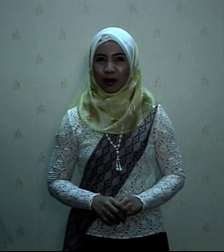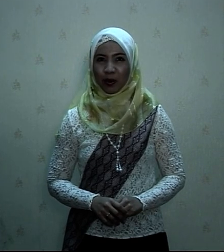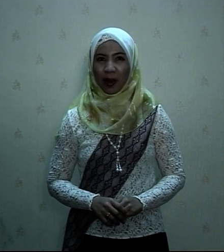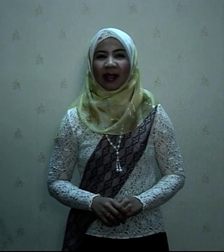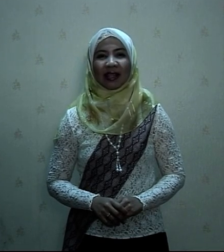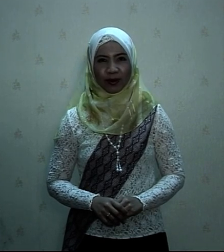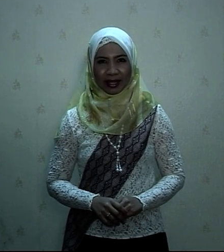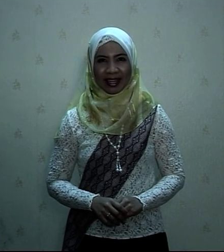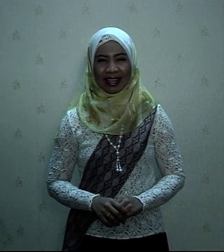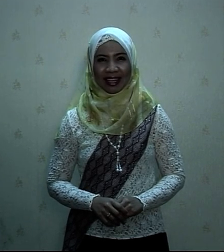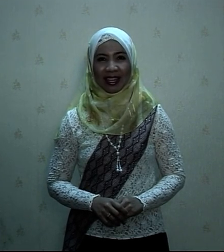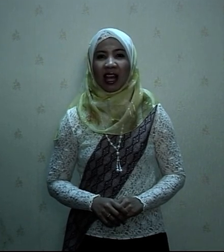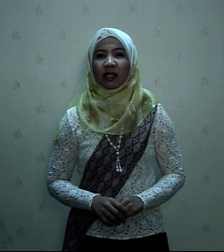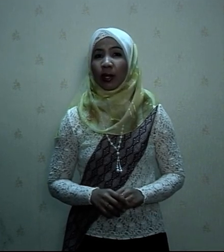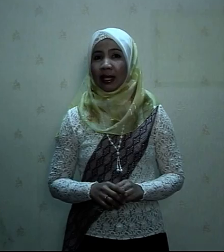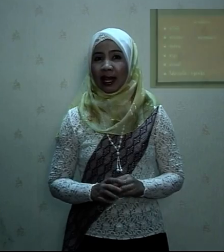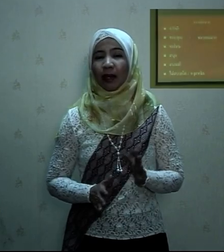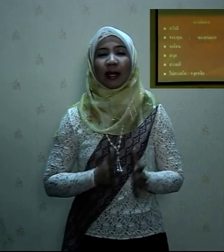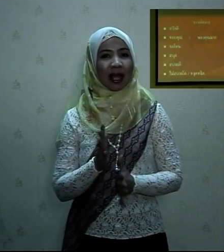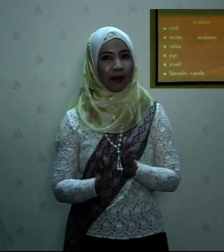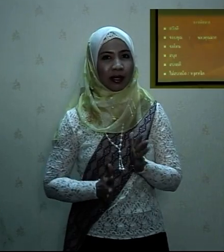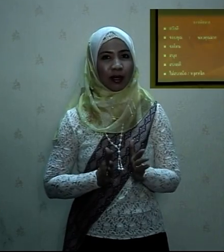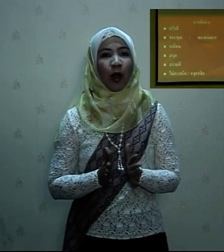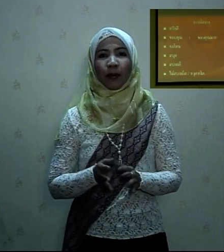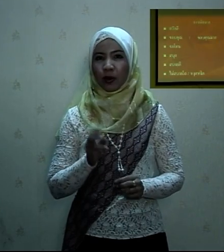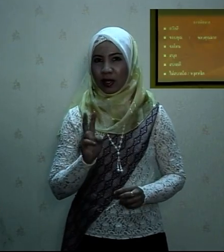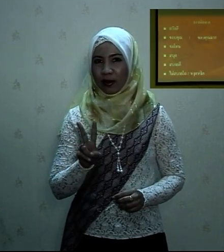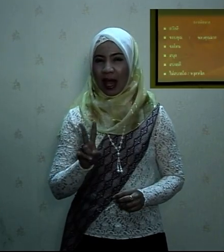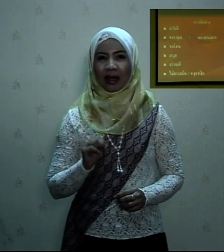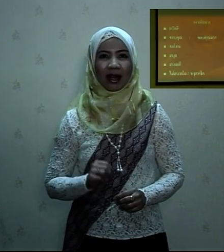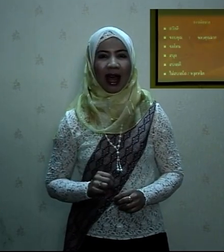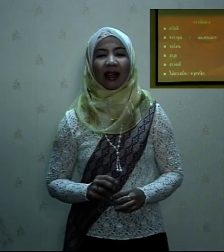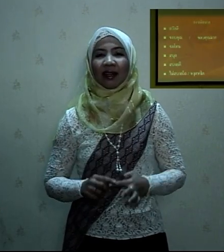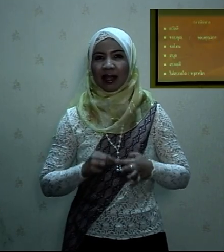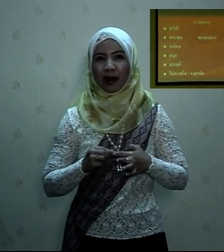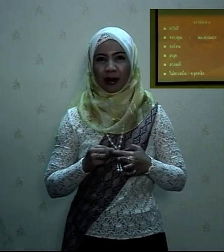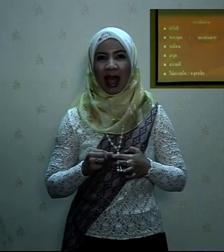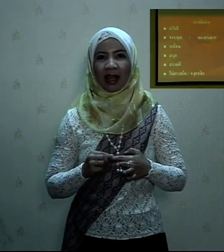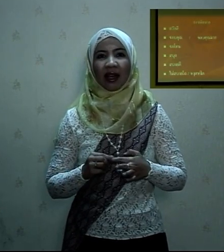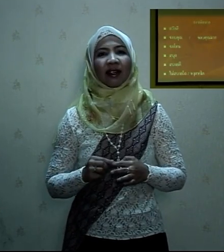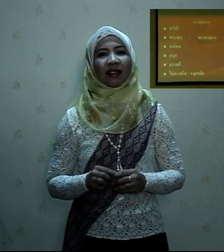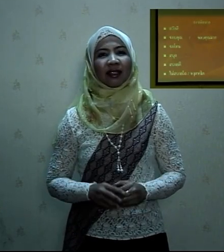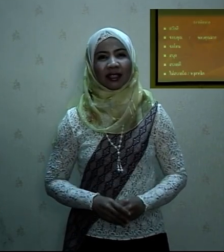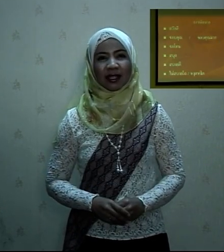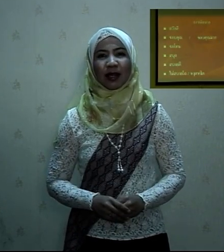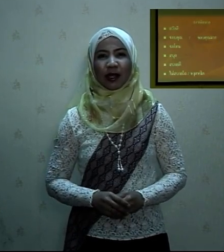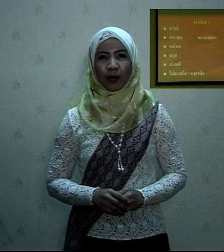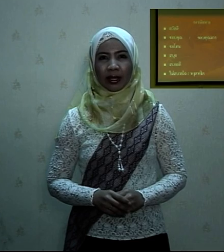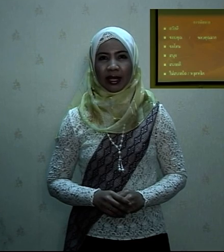ด้วยสวัสดีสวัสดีนั้นภาษามือมีอยู่2อย่างนะคะอย่างแรกก็คือสวัสดี